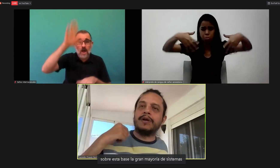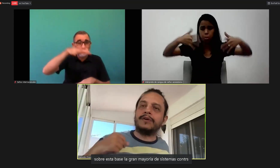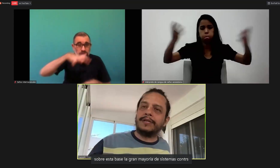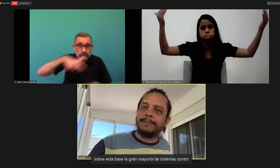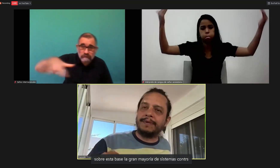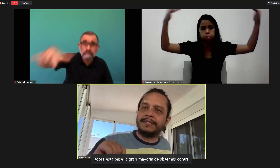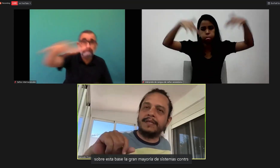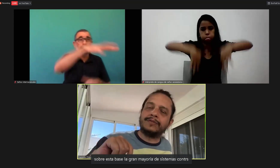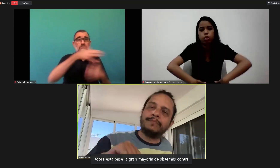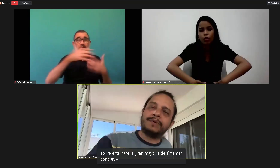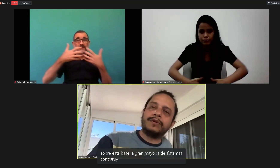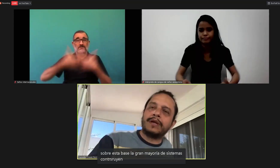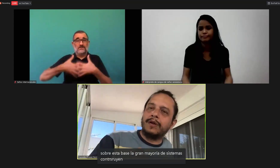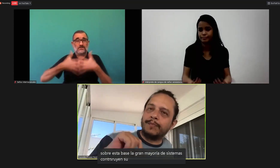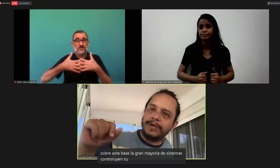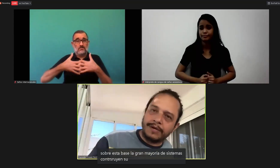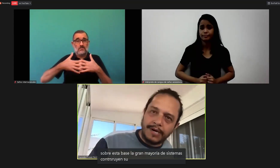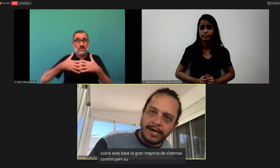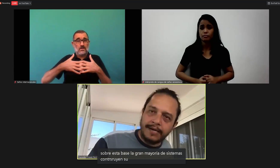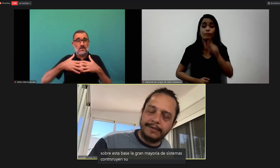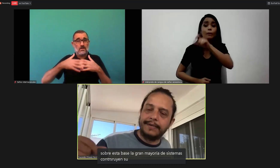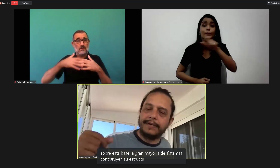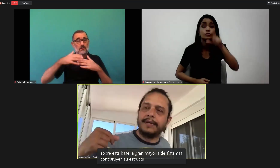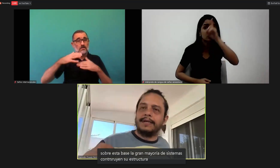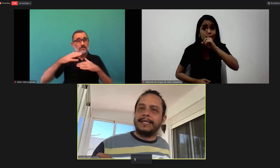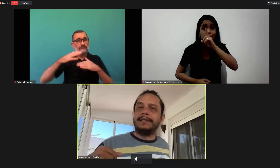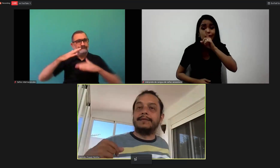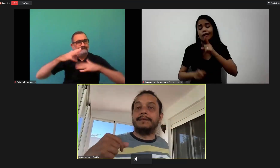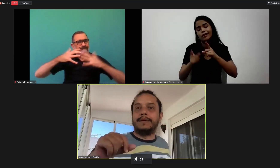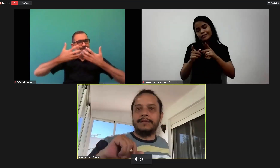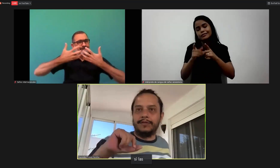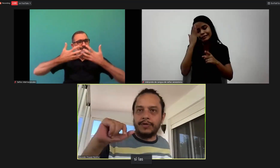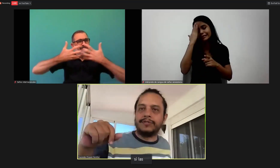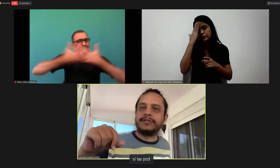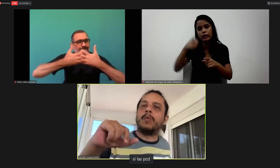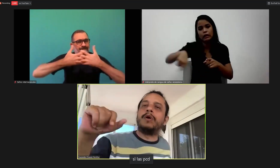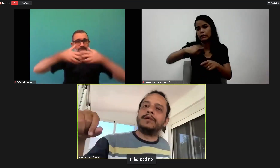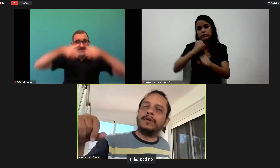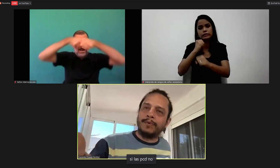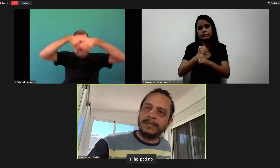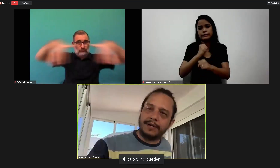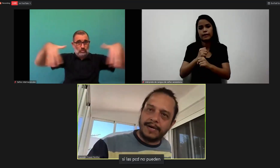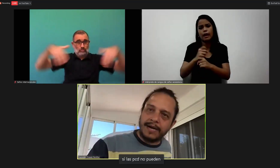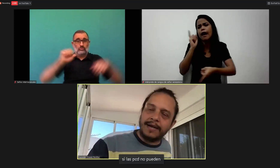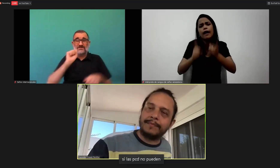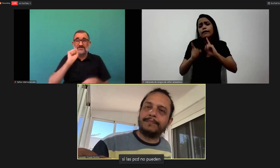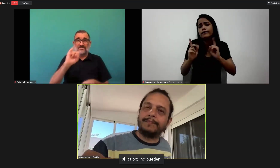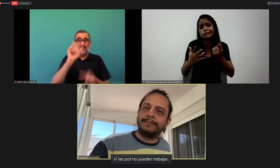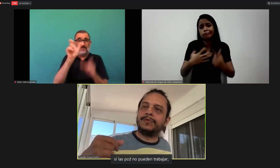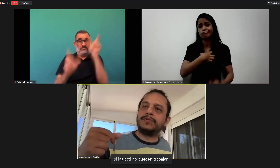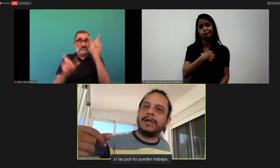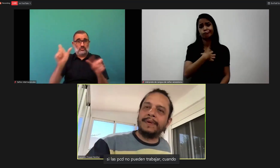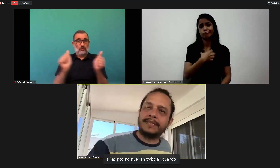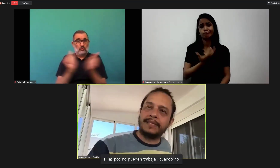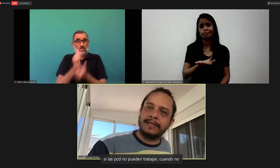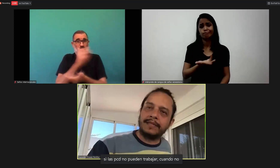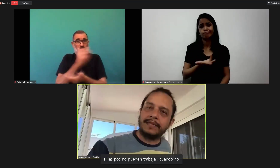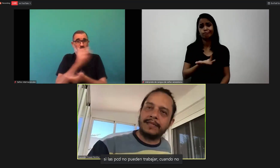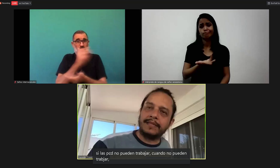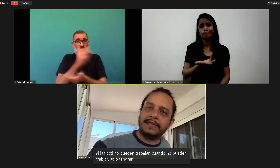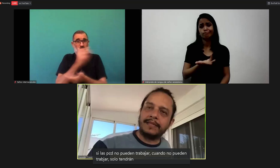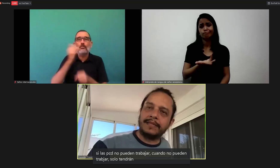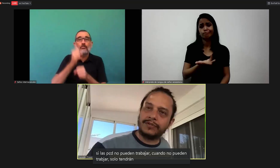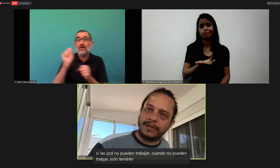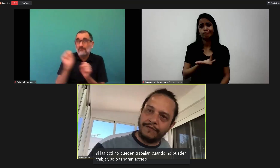las personas con discapacidad son personas que no pueden trabajar y entonces cuando no pueden trabajar solamente